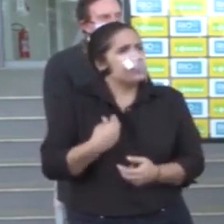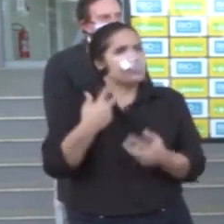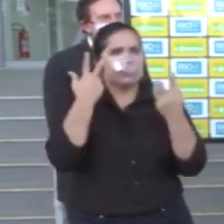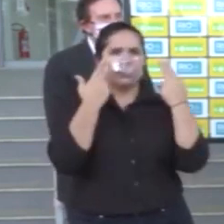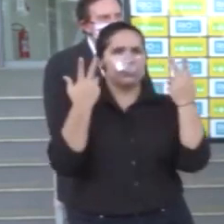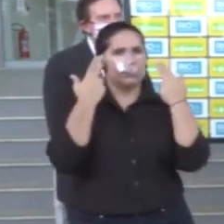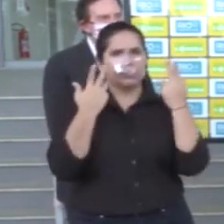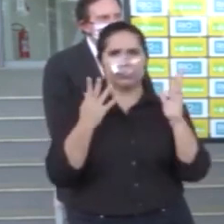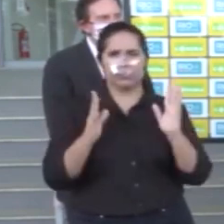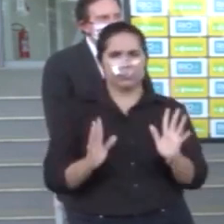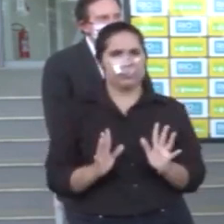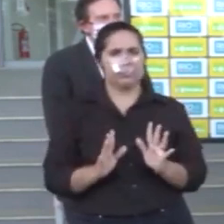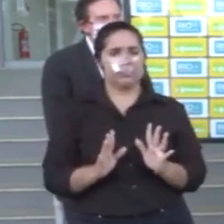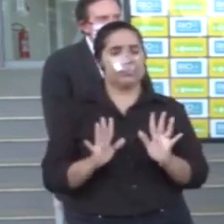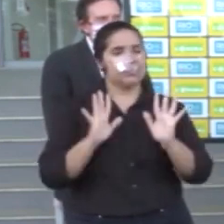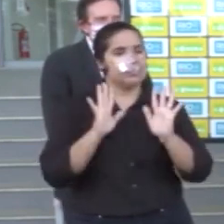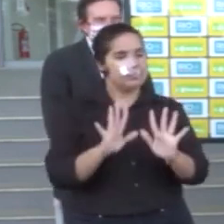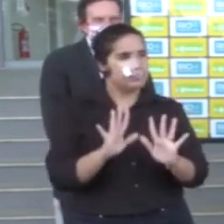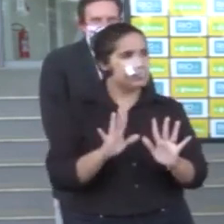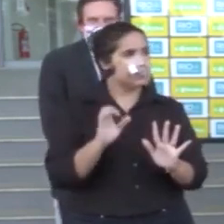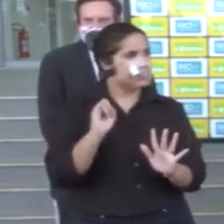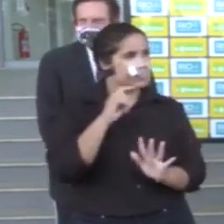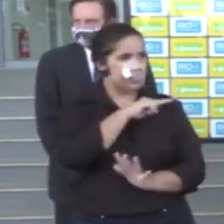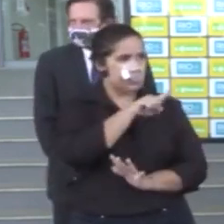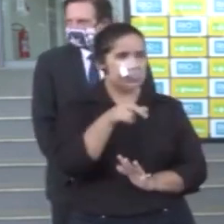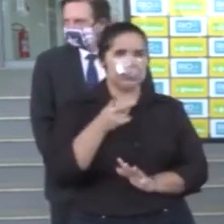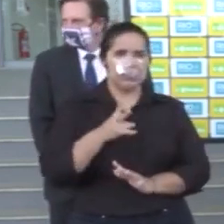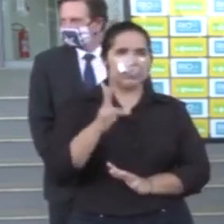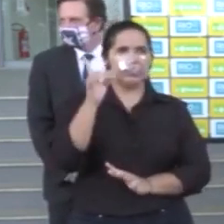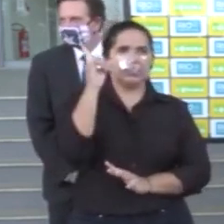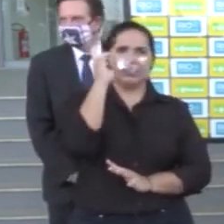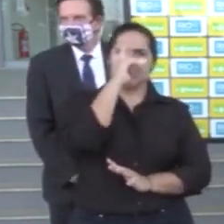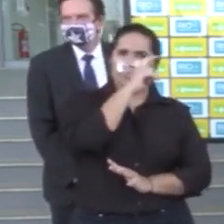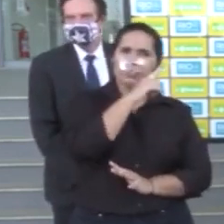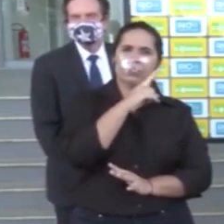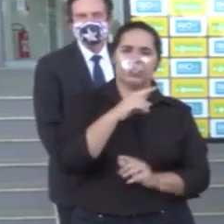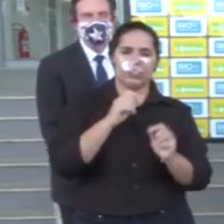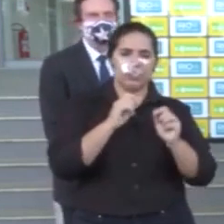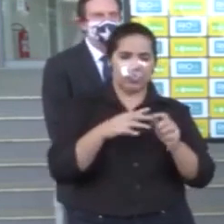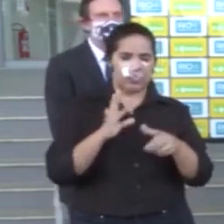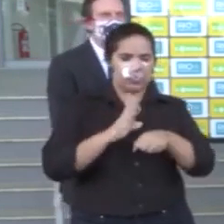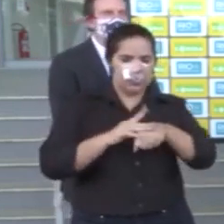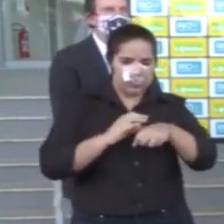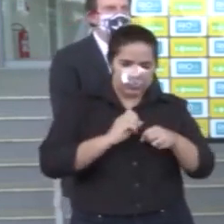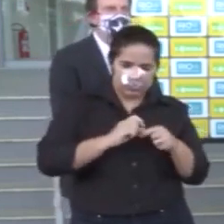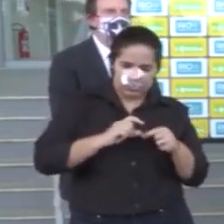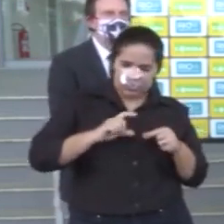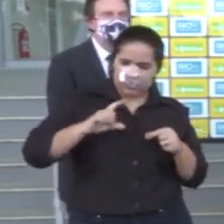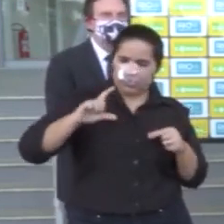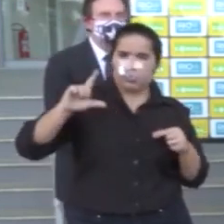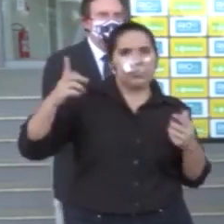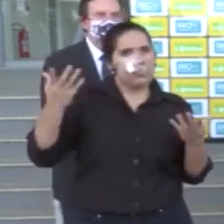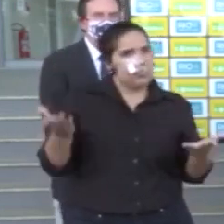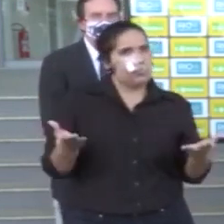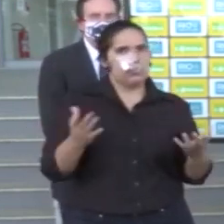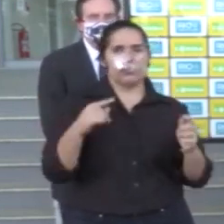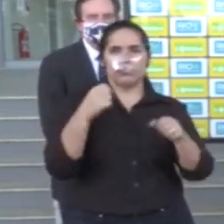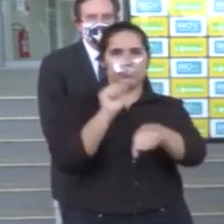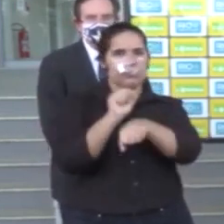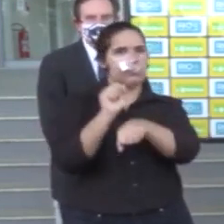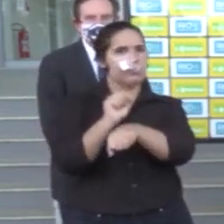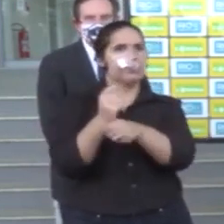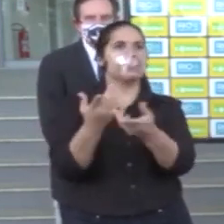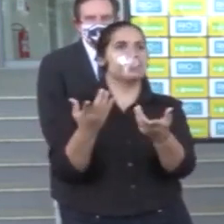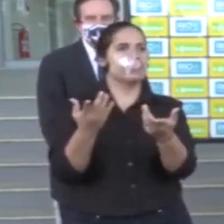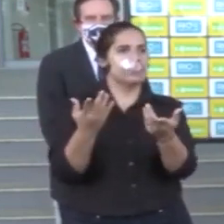tudo normal. Mas se a gente continuar com a dificuldade e a curva ainda crescendo, crescendo, é natural que a gente vai continuar